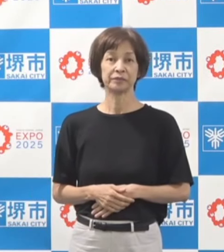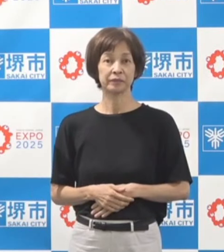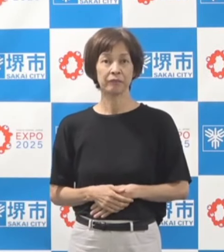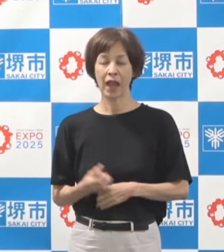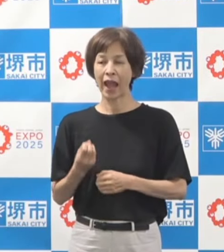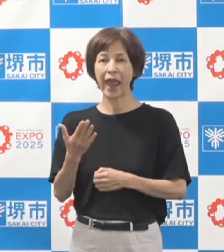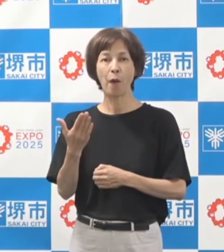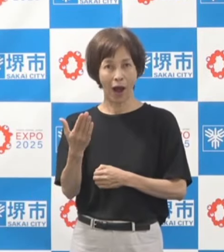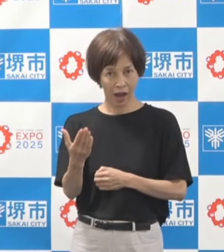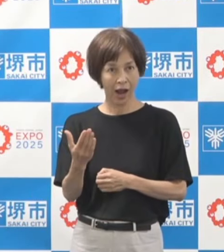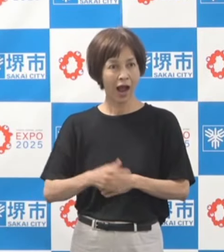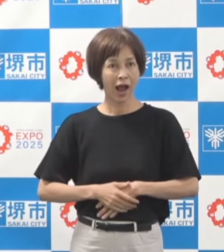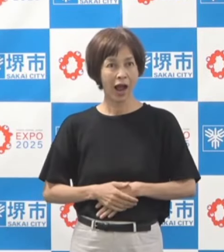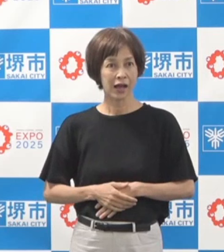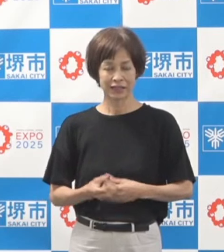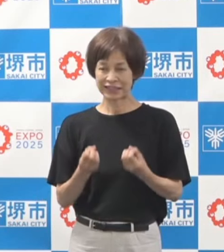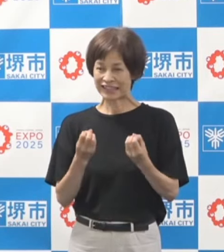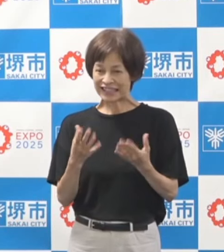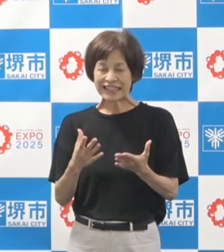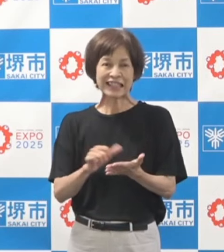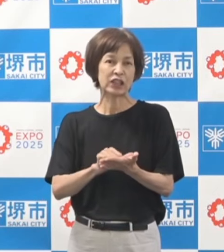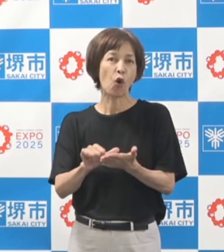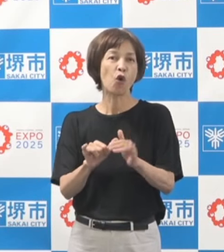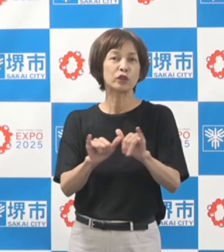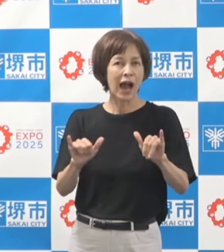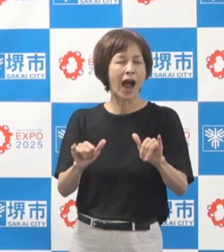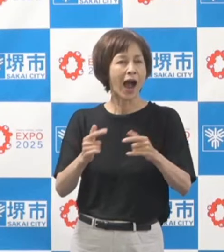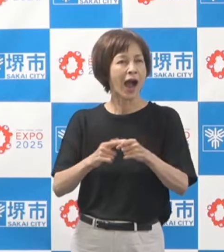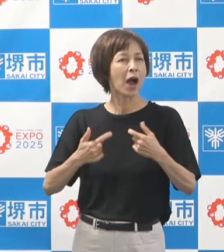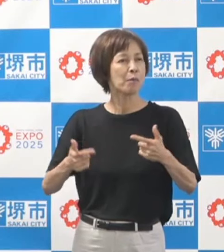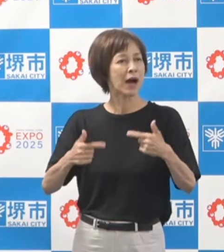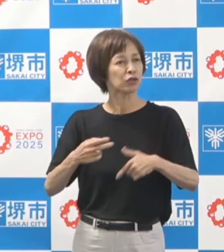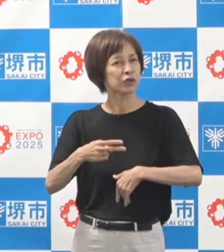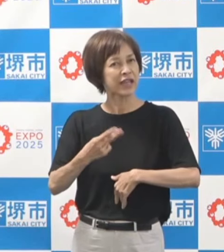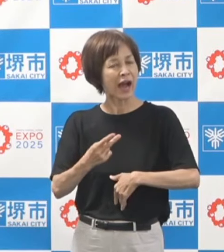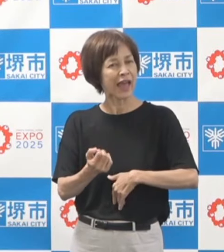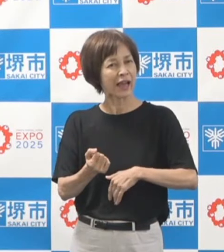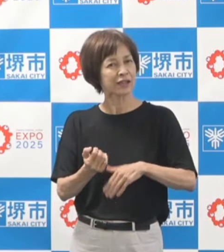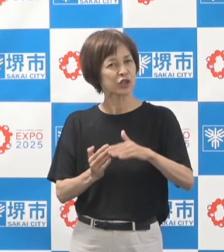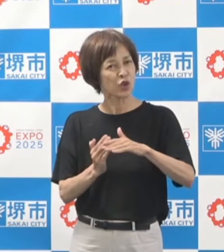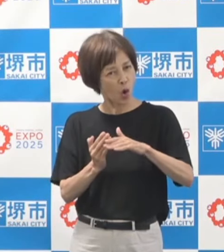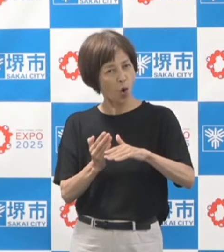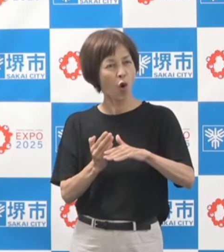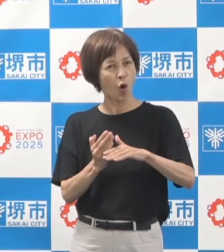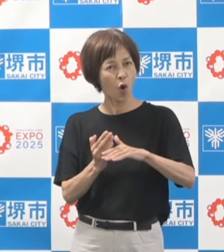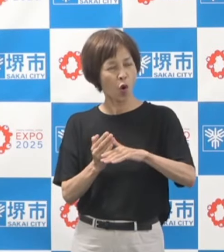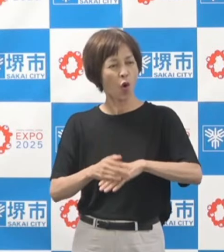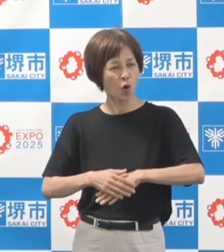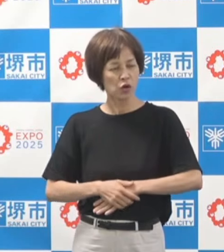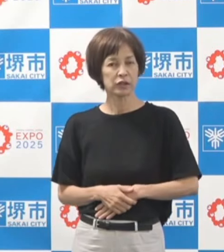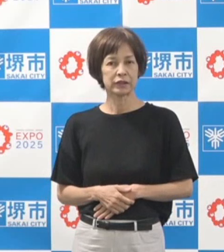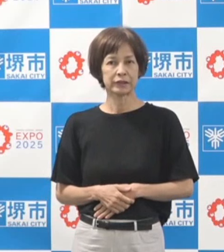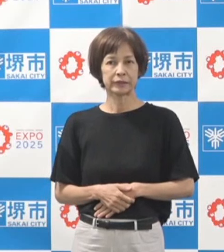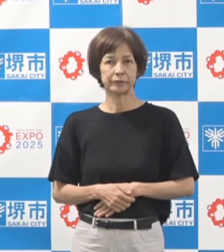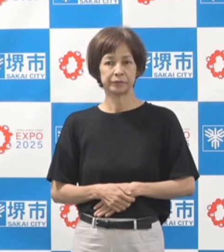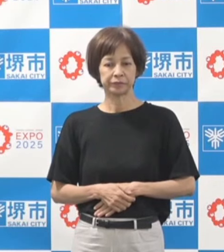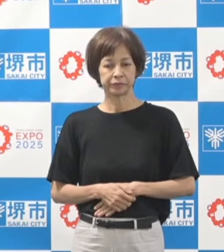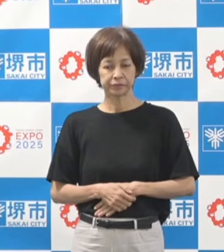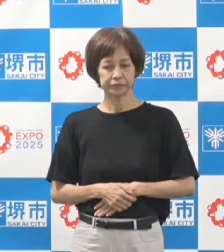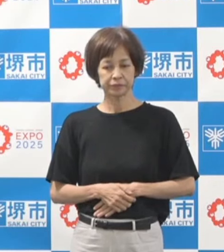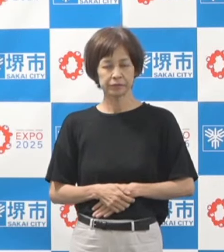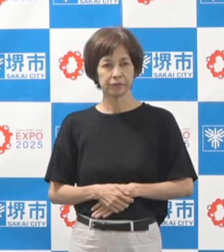令和新規登録者数ということでいうと毎年100件強ということでした。これ